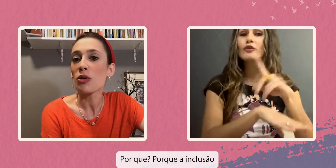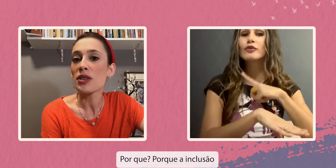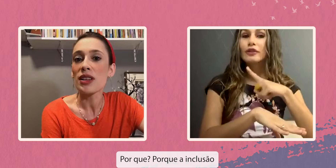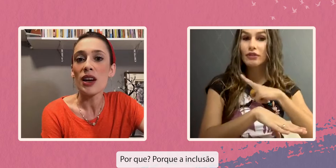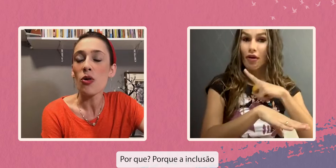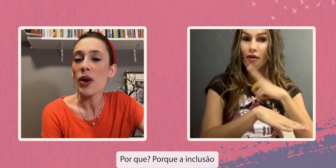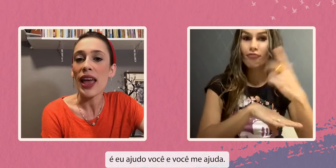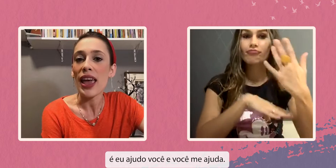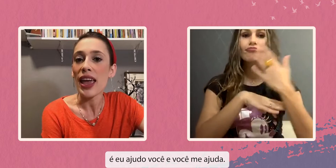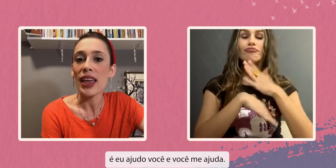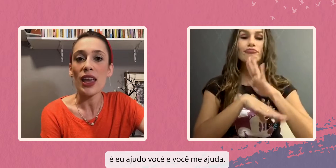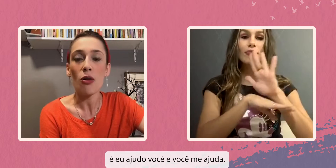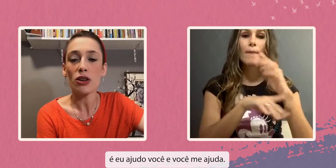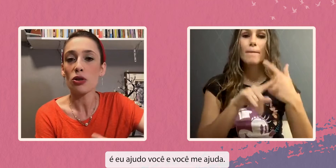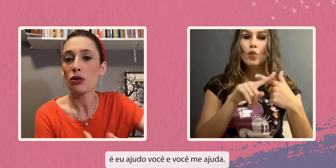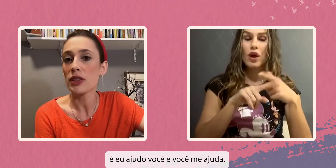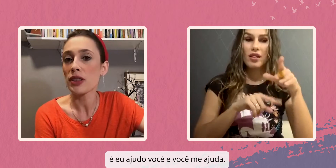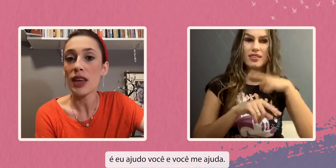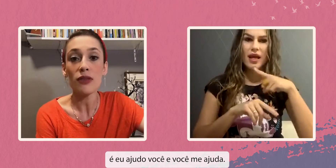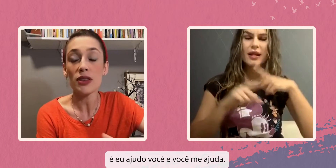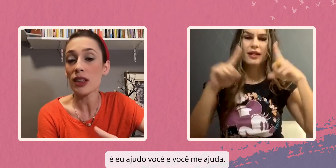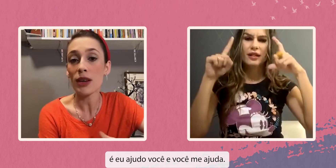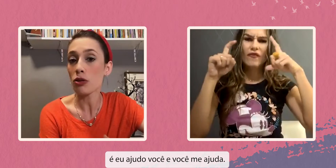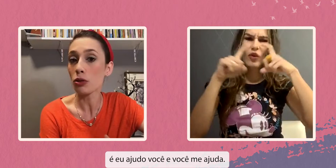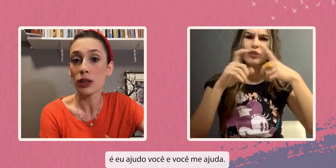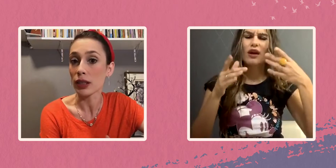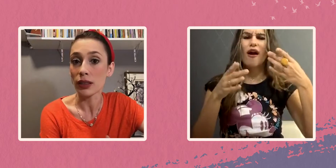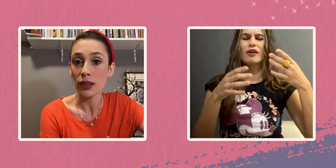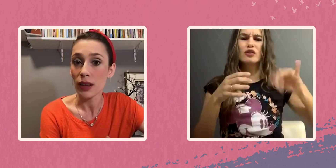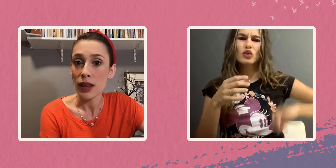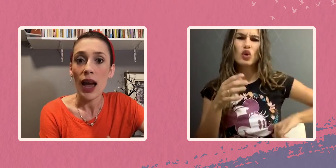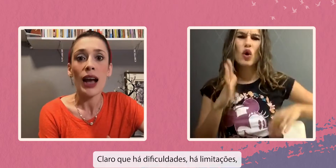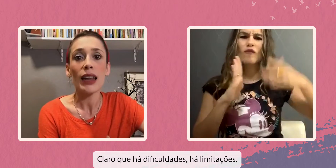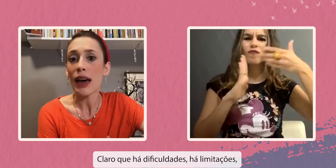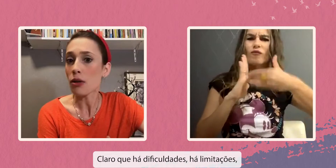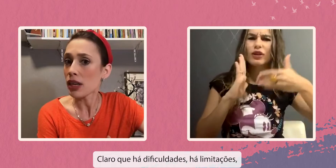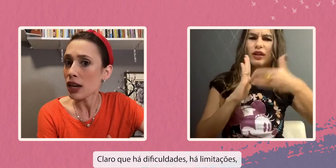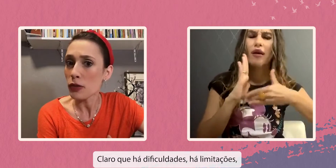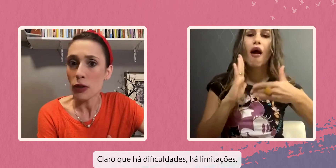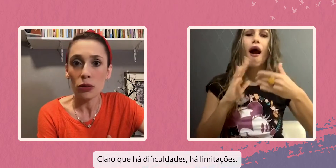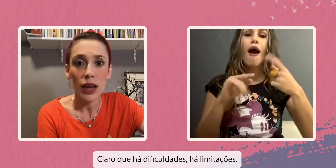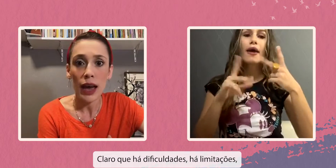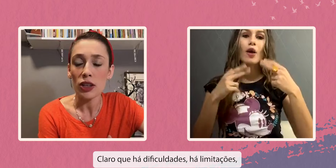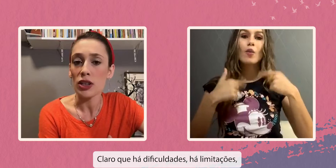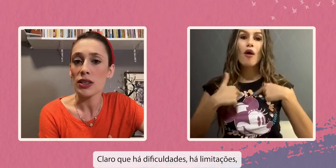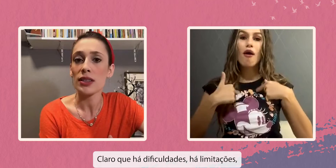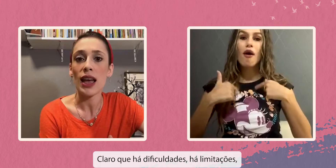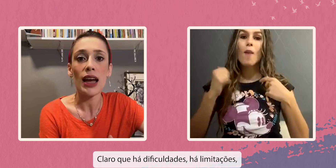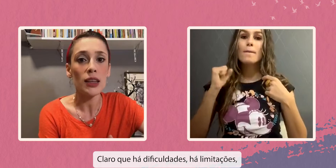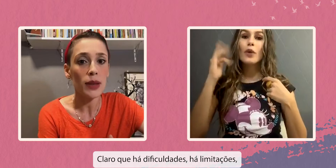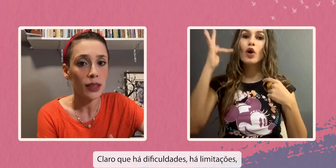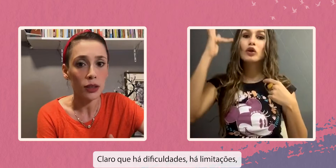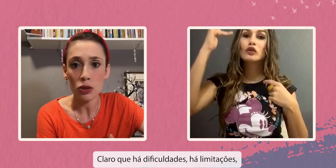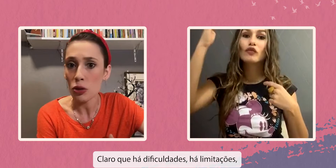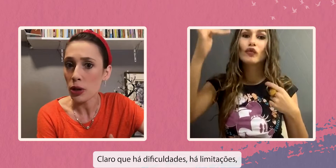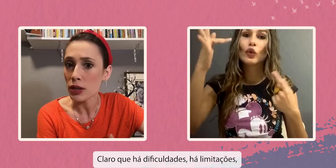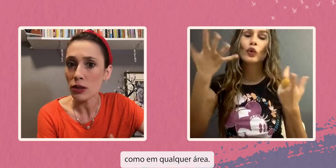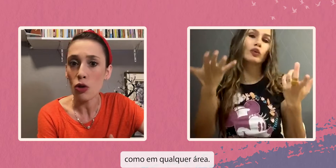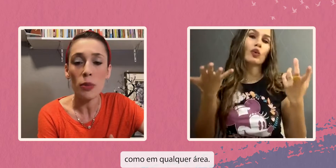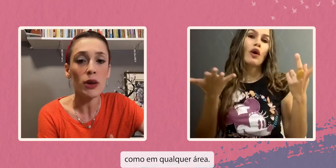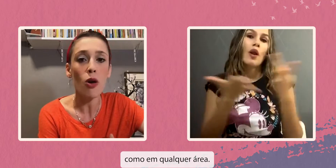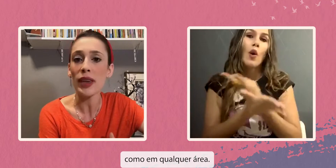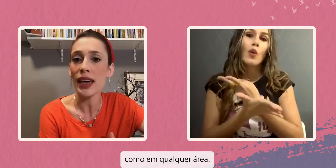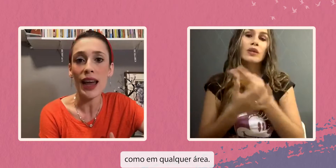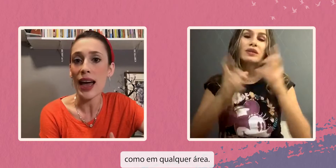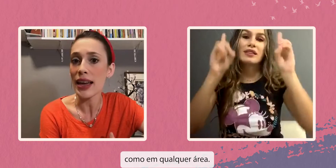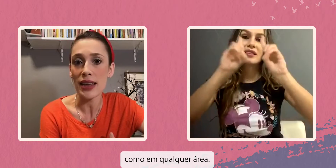Porque a inclusão é eu ajudo você e você me ajuda. Claro que há dificuldades, há limitações,